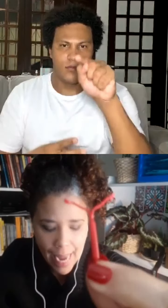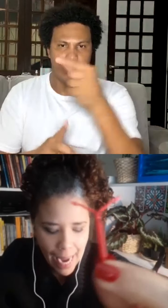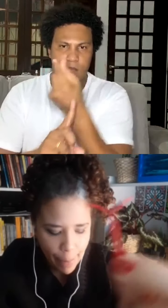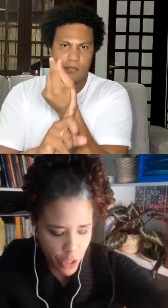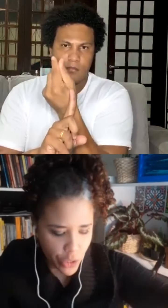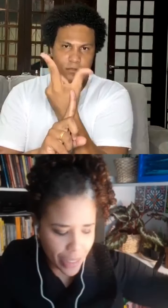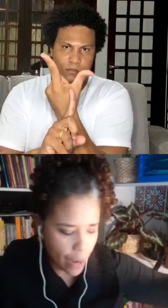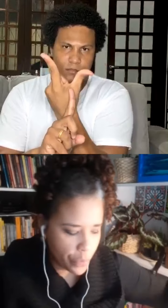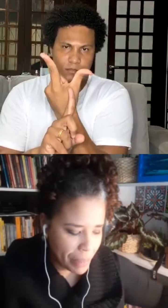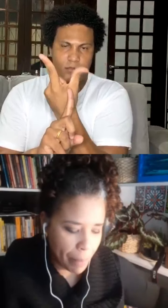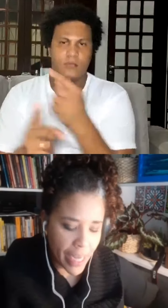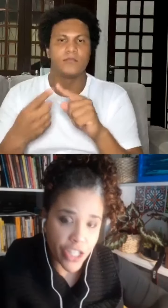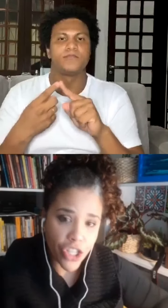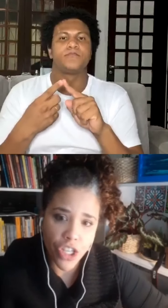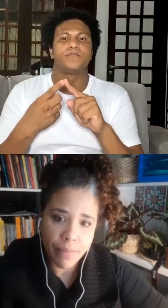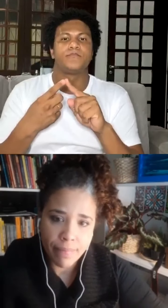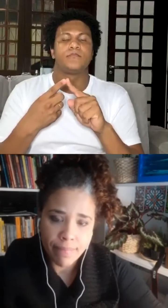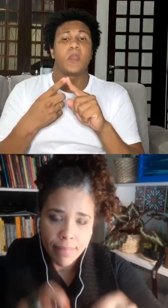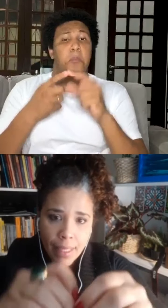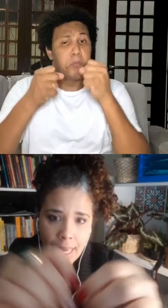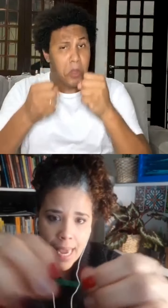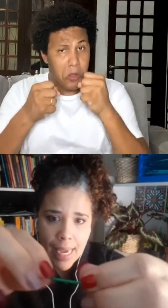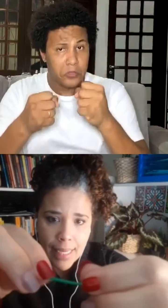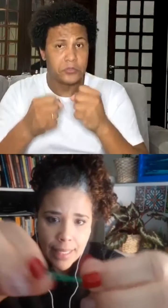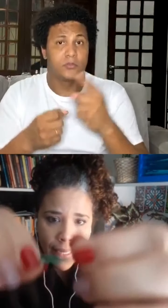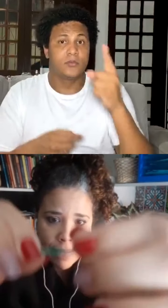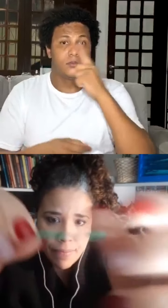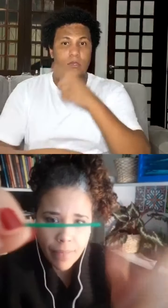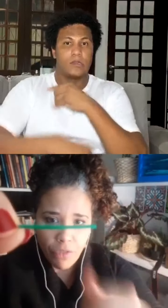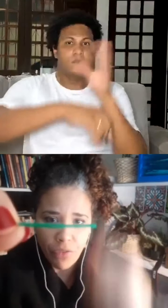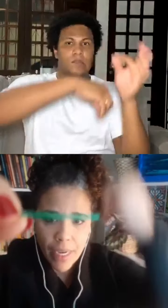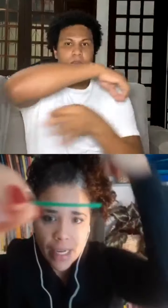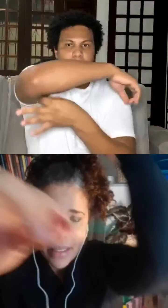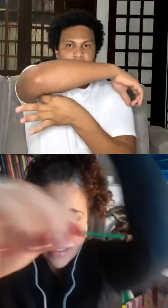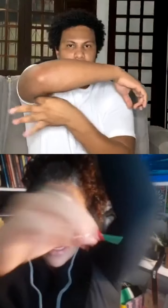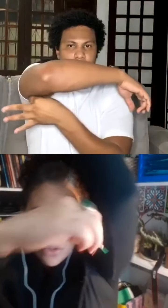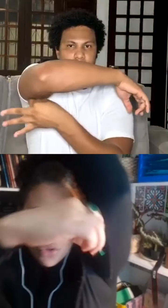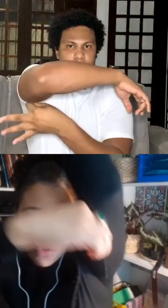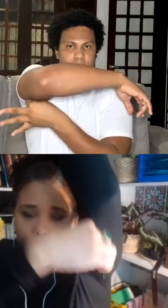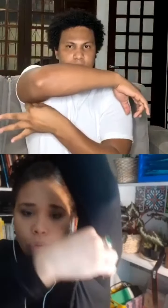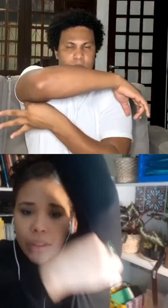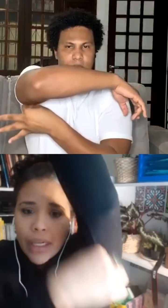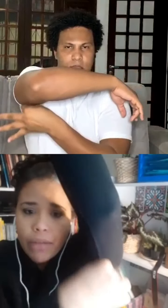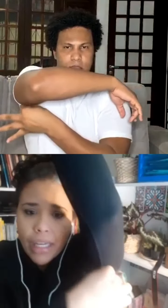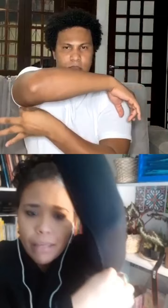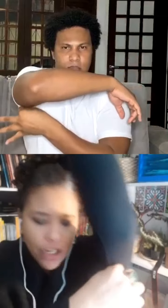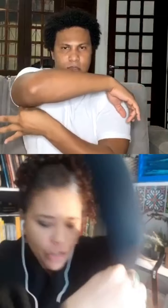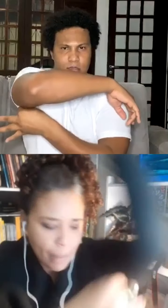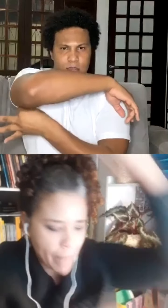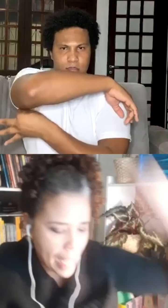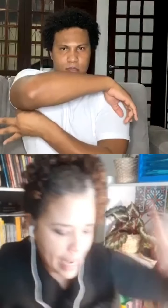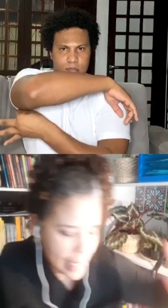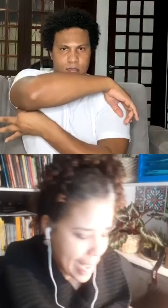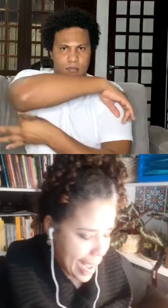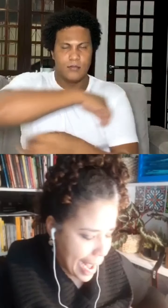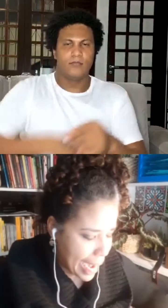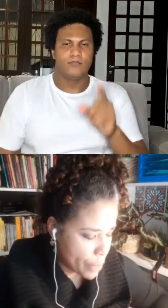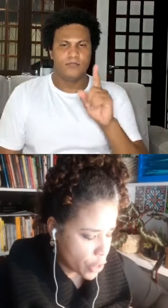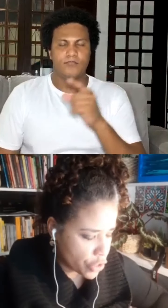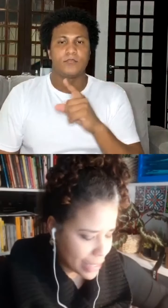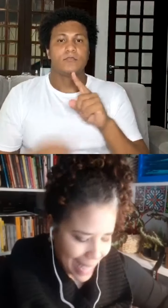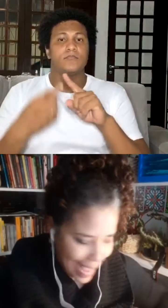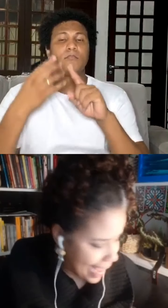Ela pode usar o implante, que é esse, que fica subcutâneo aqui embaixo da pele. Ela